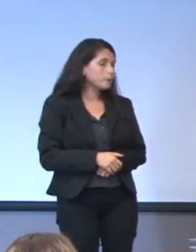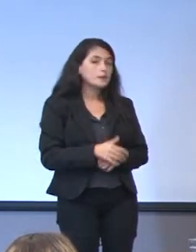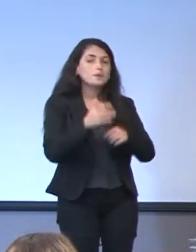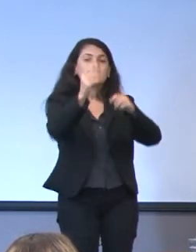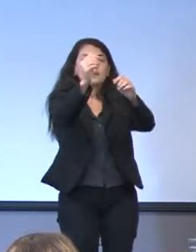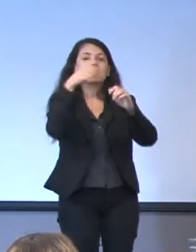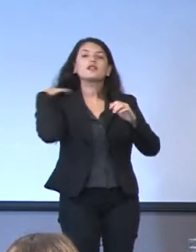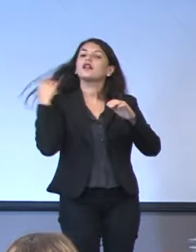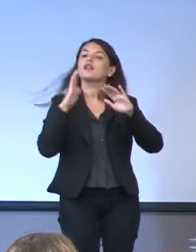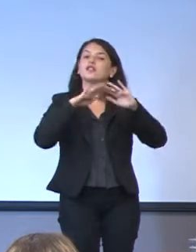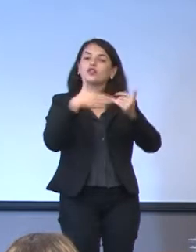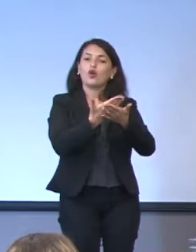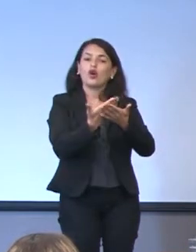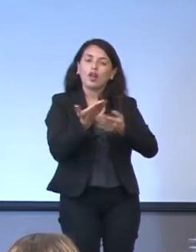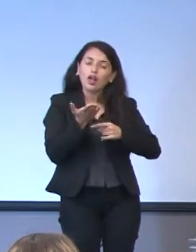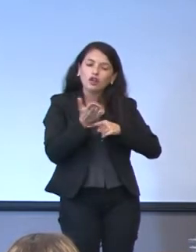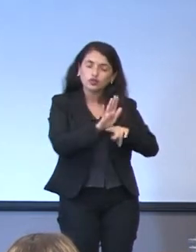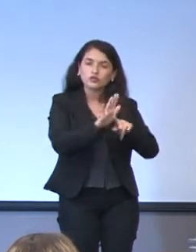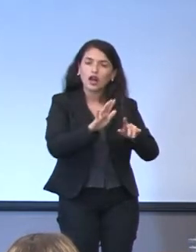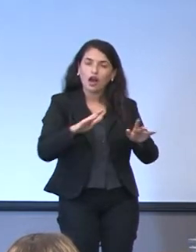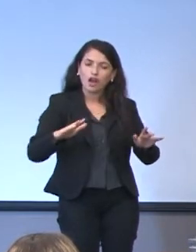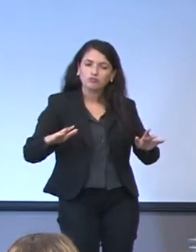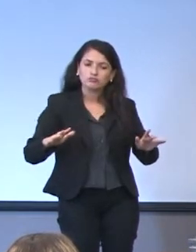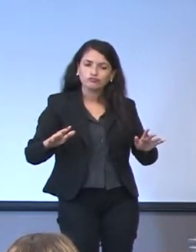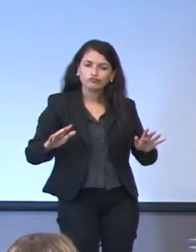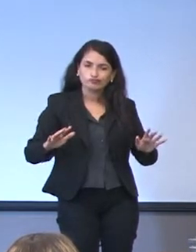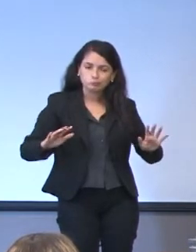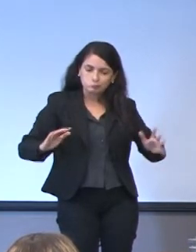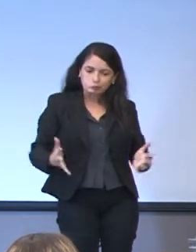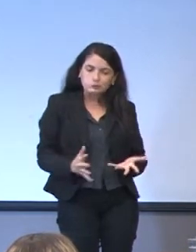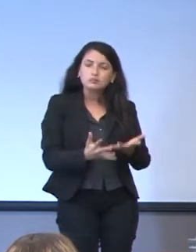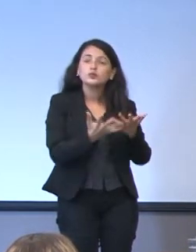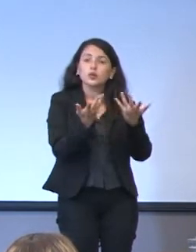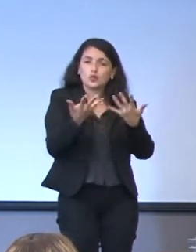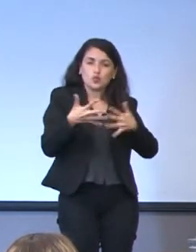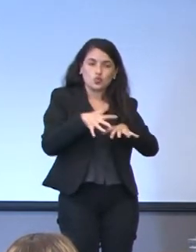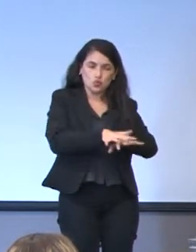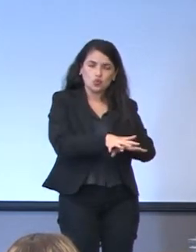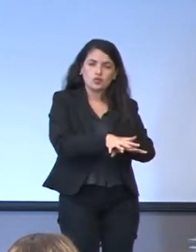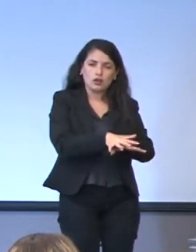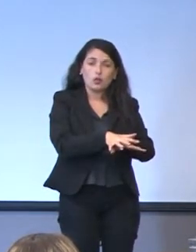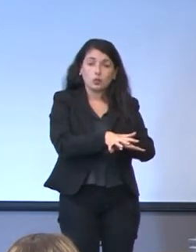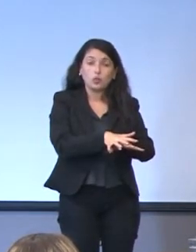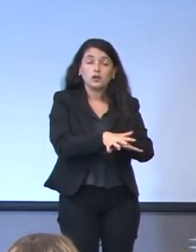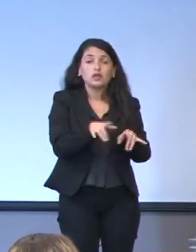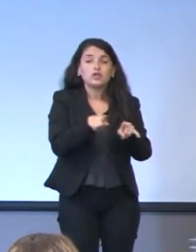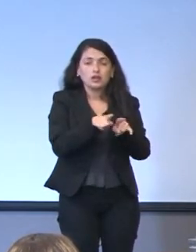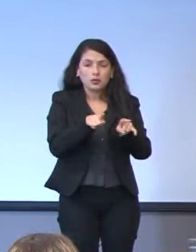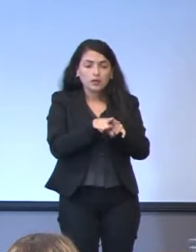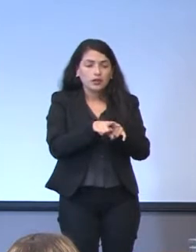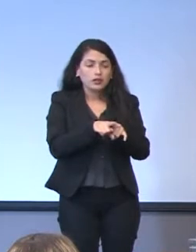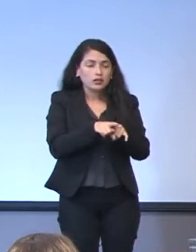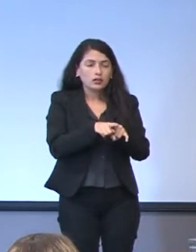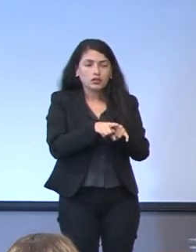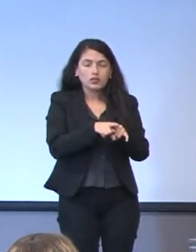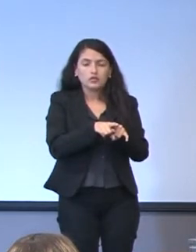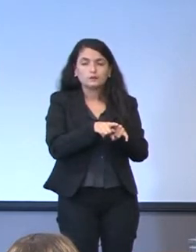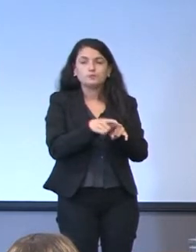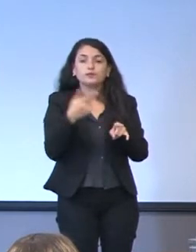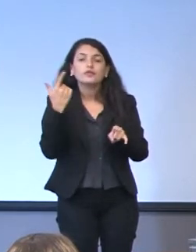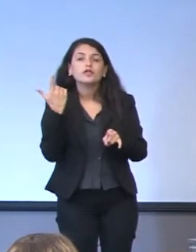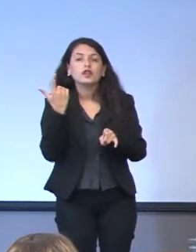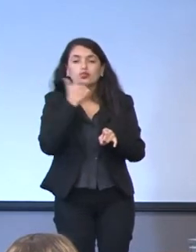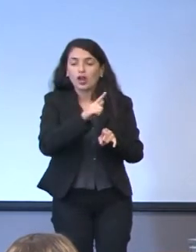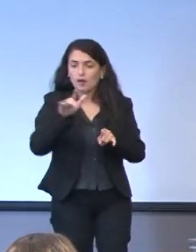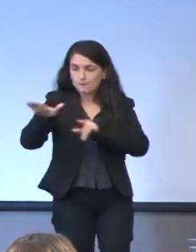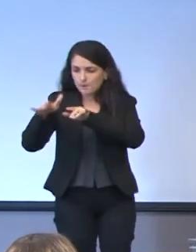ajudar as escolas a traçarem esse caminho da inclusão e levarem as pessoas com deficiência para